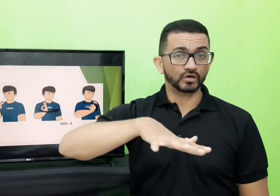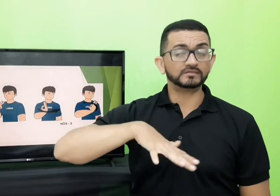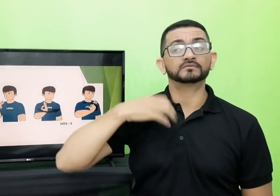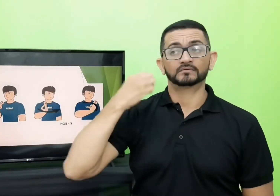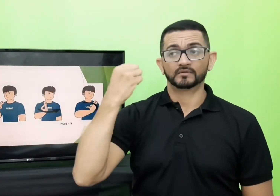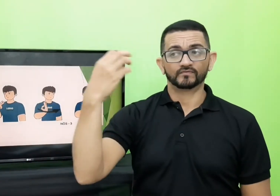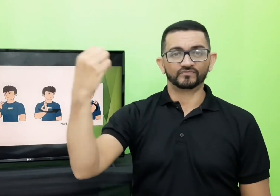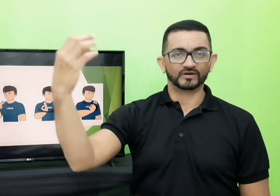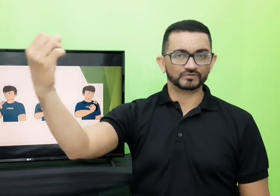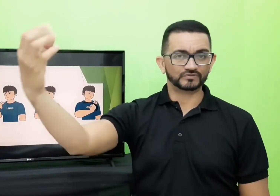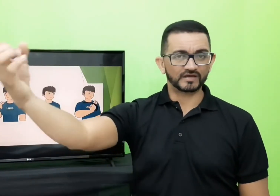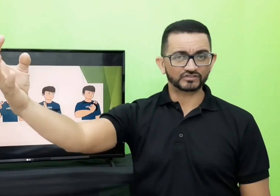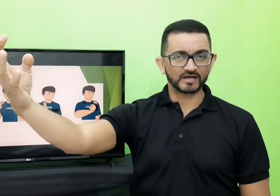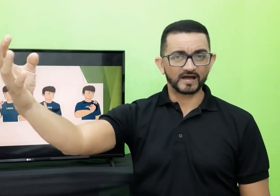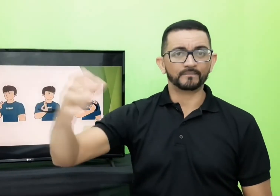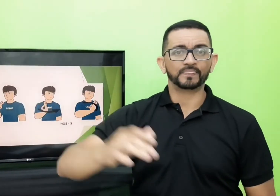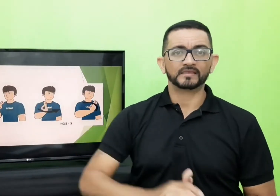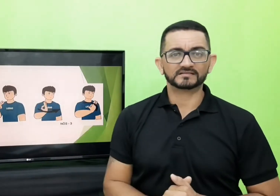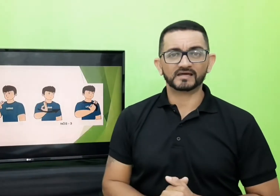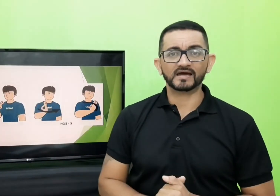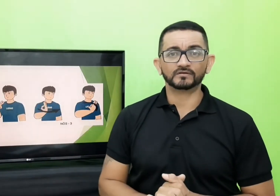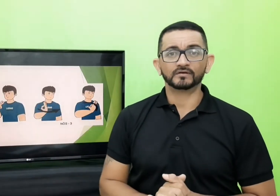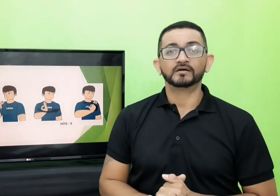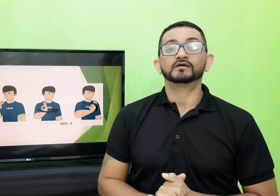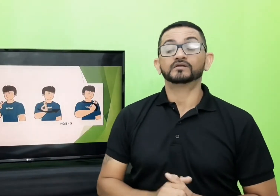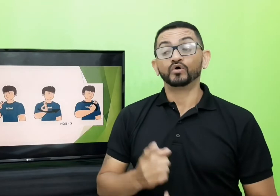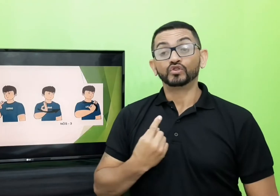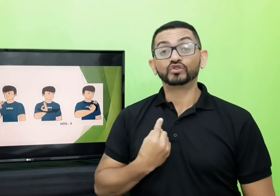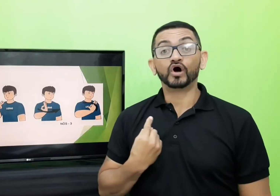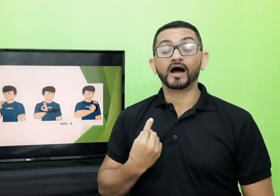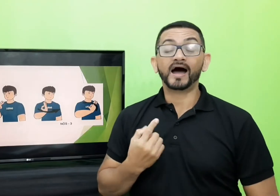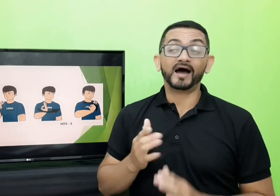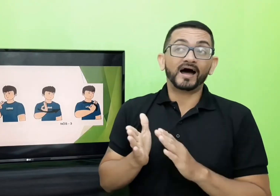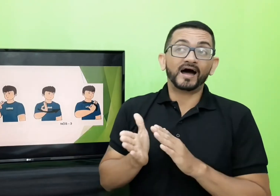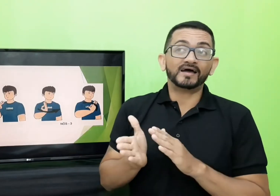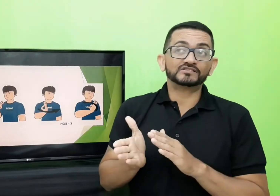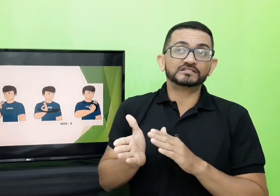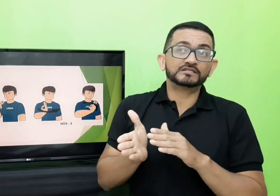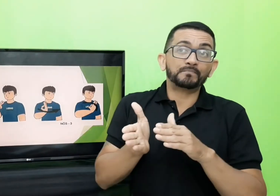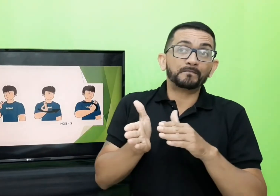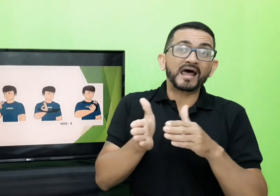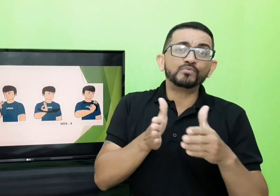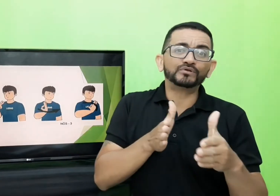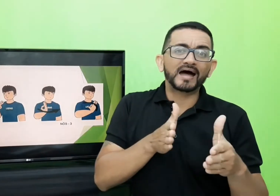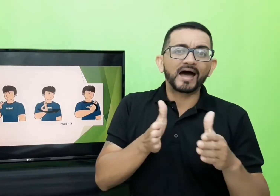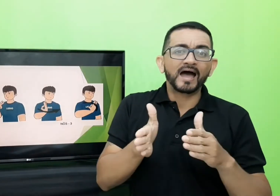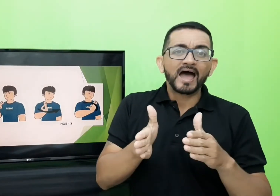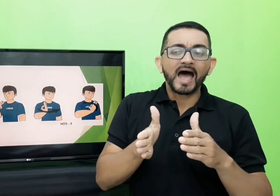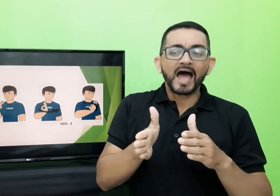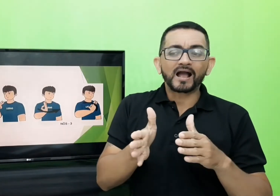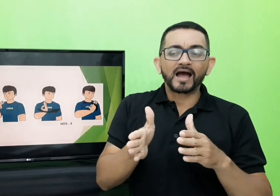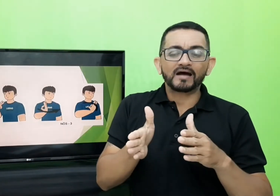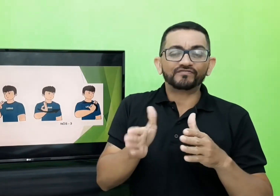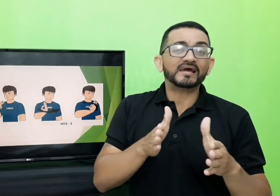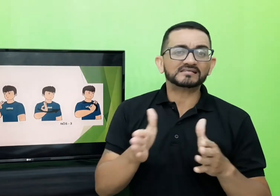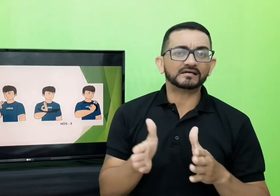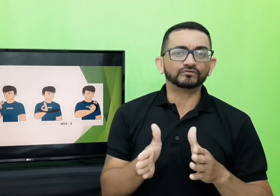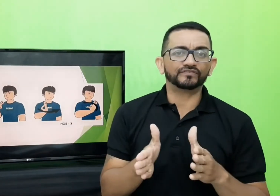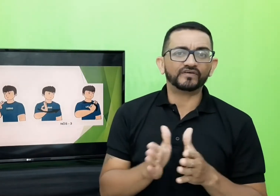nós vamos viajar, certo? Então, para mudar a flexão do